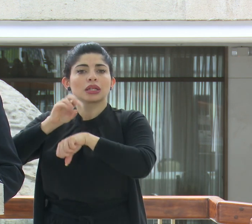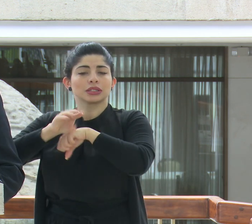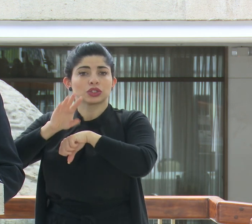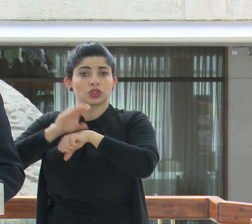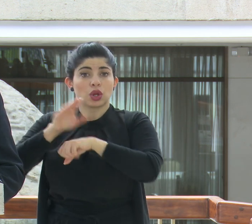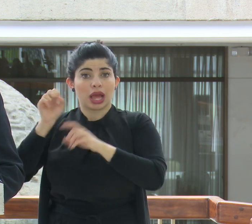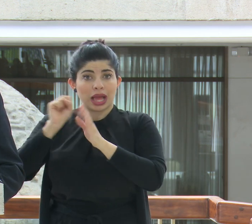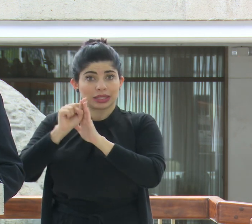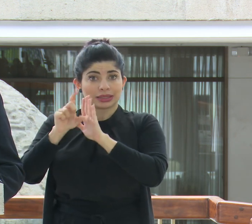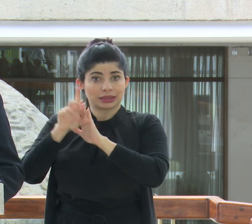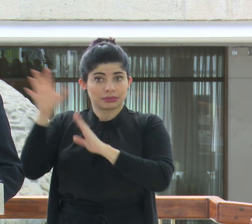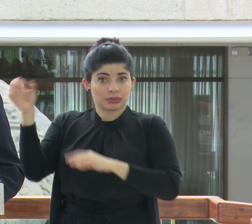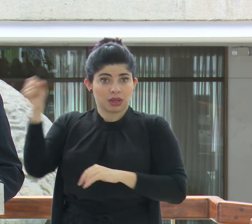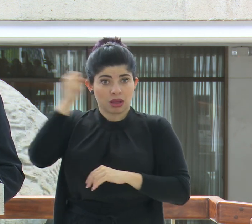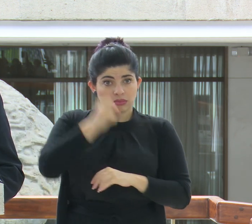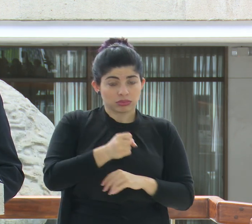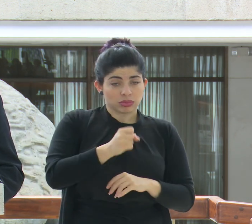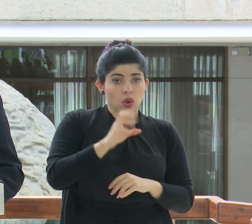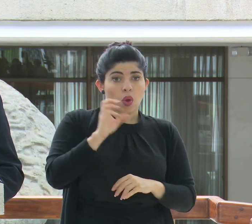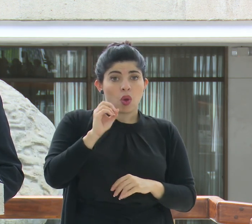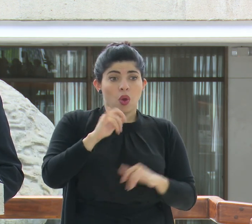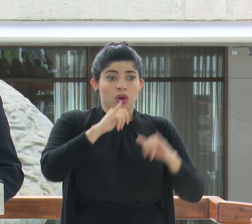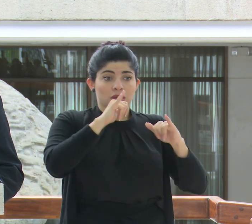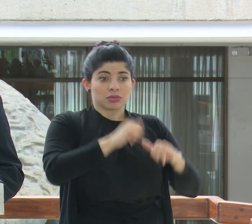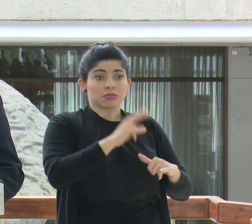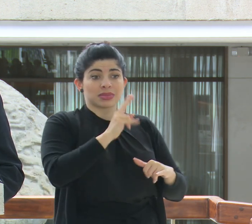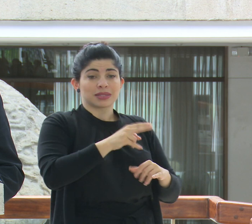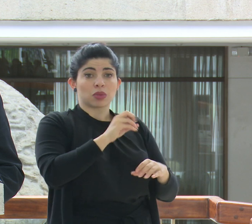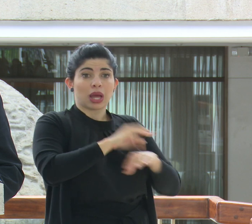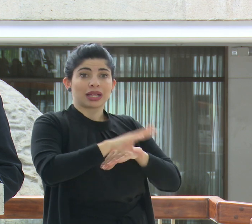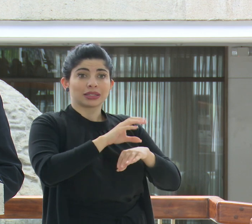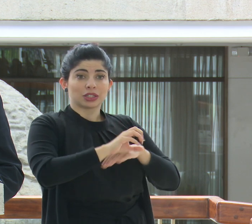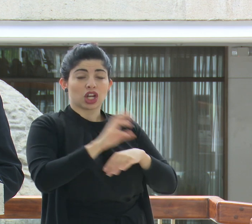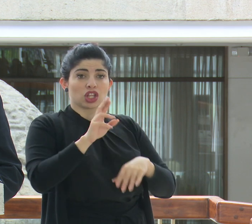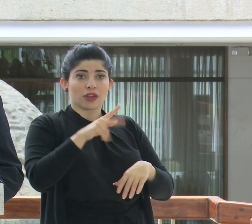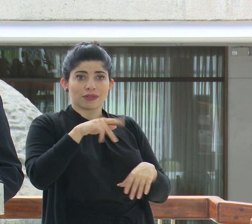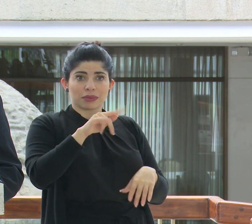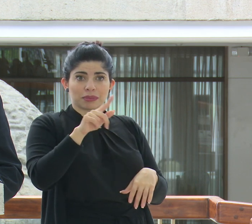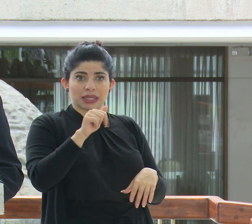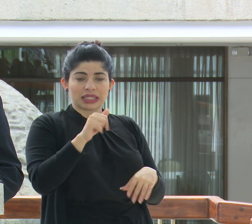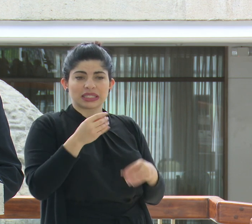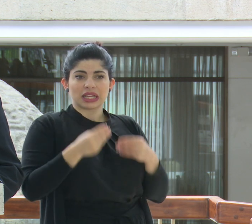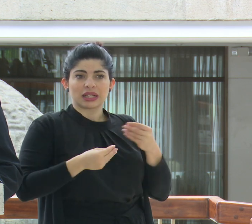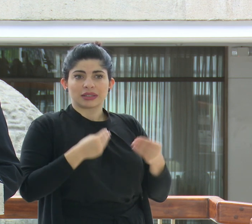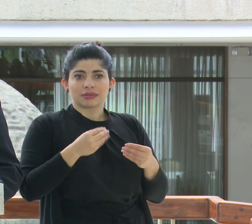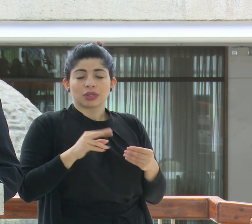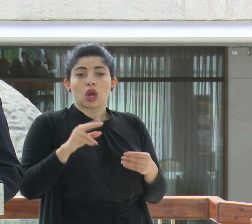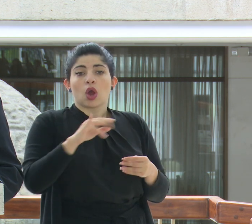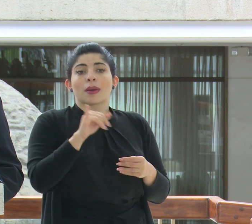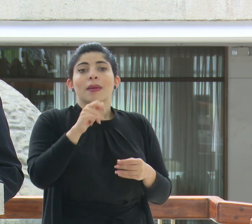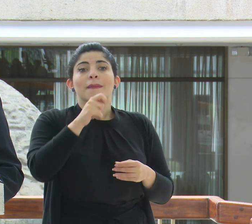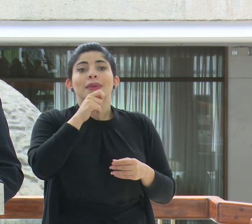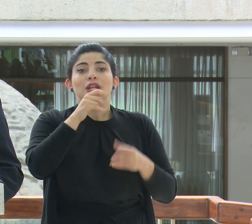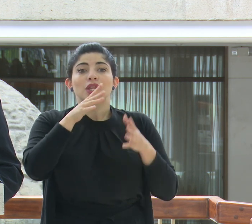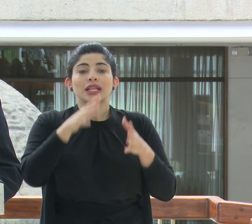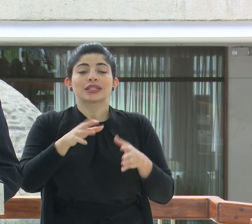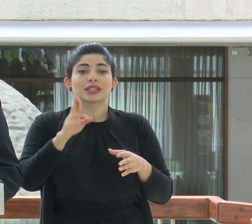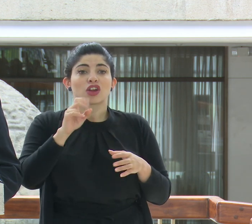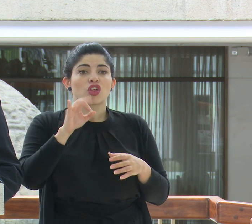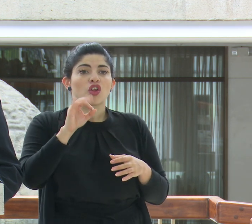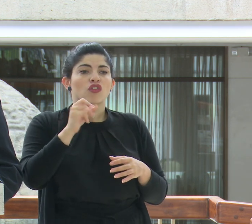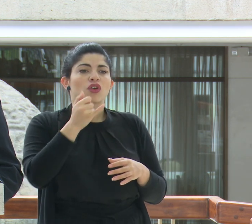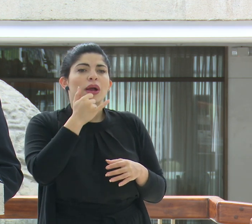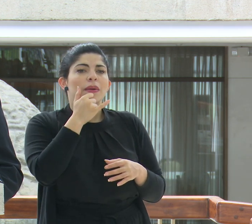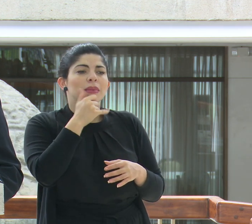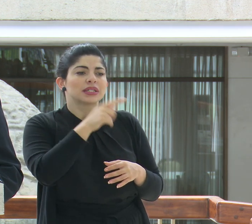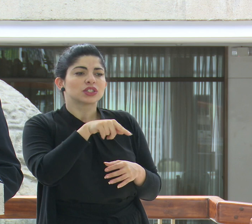la Asamblea? ¿Va a conservar aquí los asesores que tenía don Rodolfo? El colega que era también periodista, don Rodolfo, ¿qué va a pasar? Tal